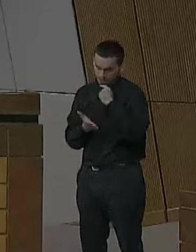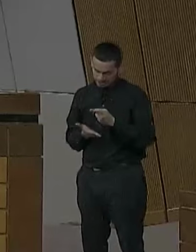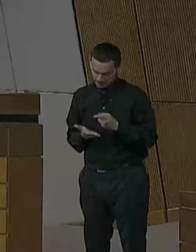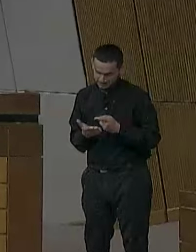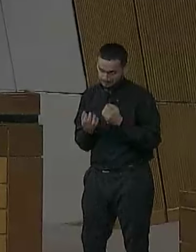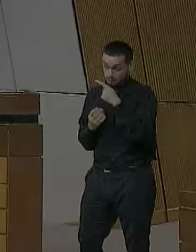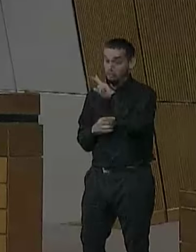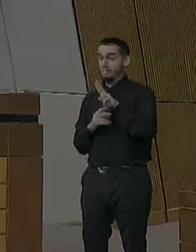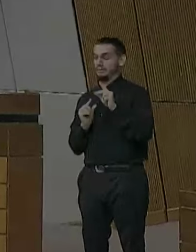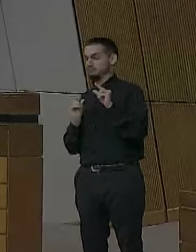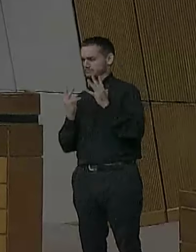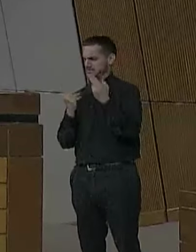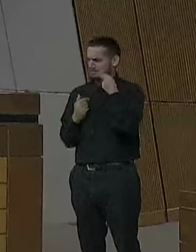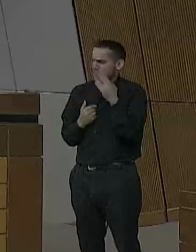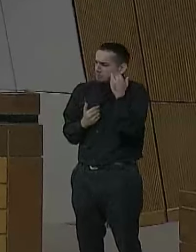no está en vigencia la ley